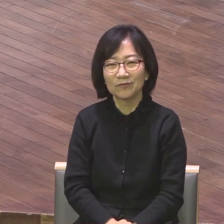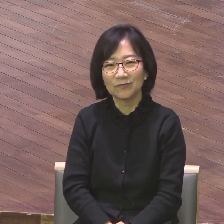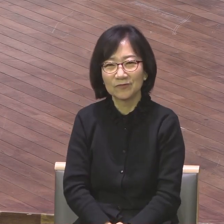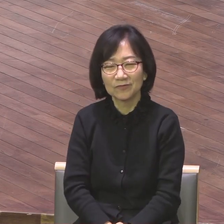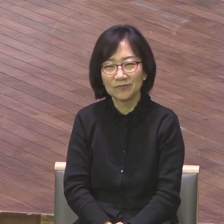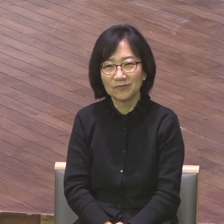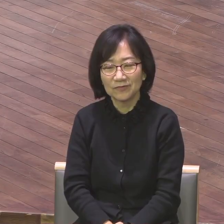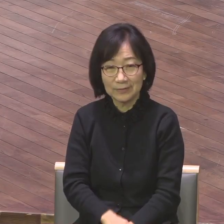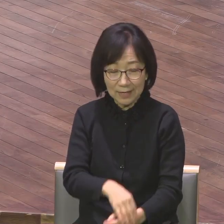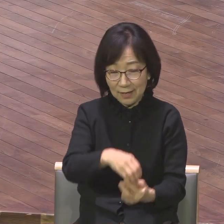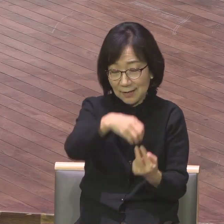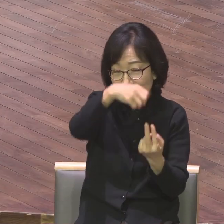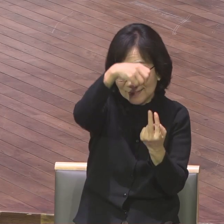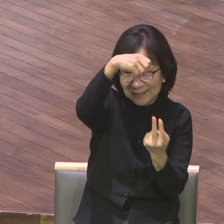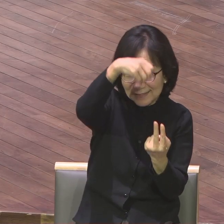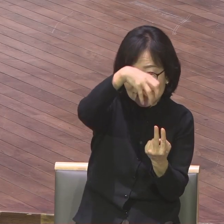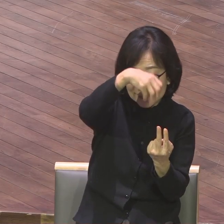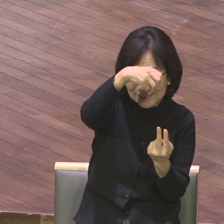이렇게 세례 요한은